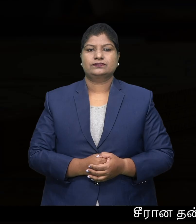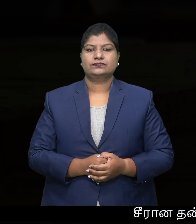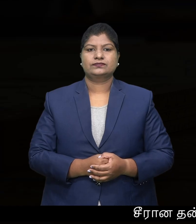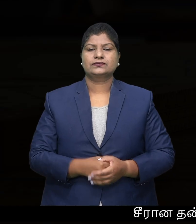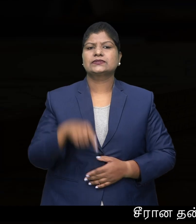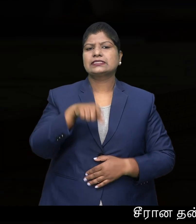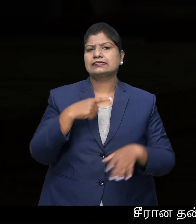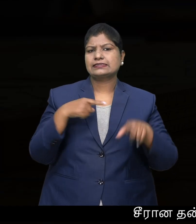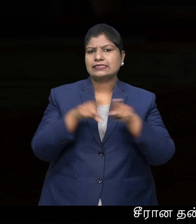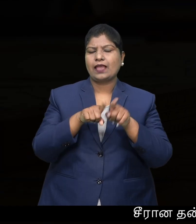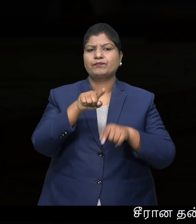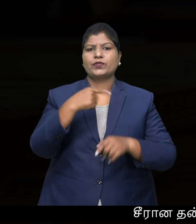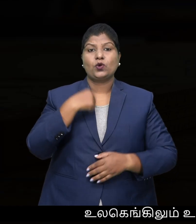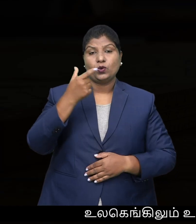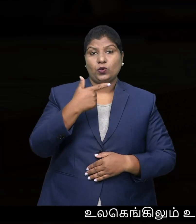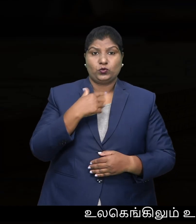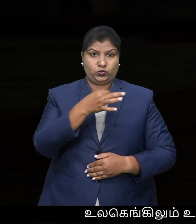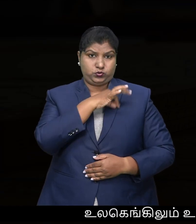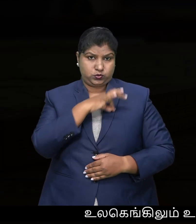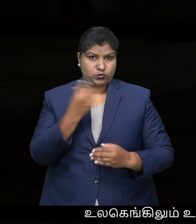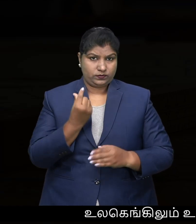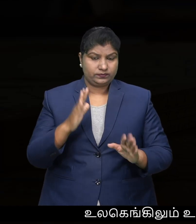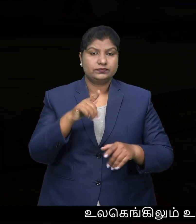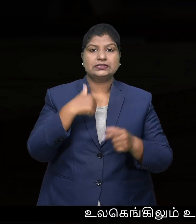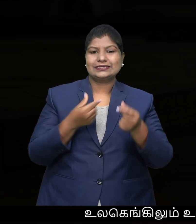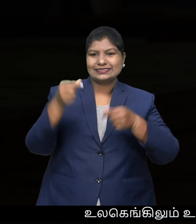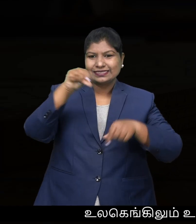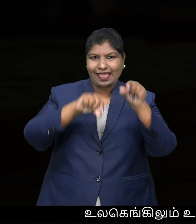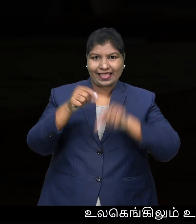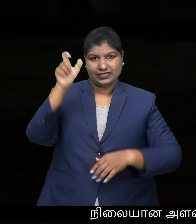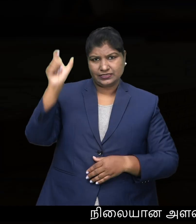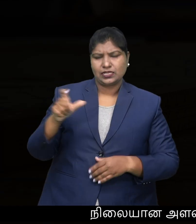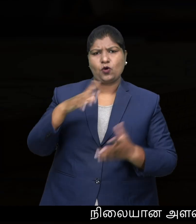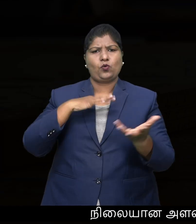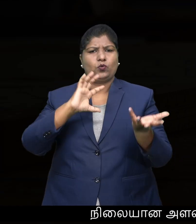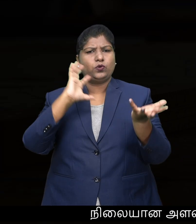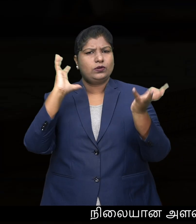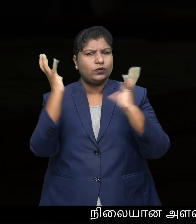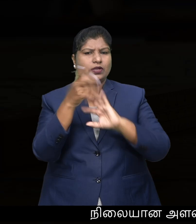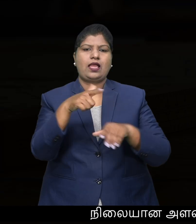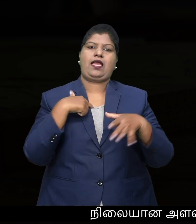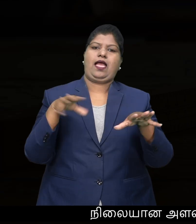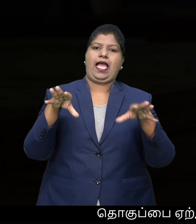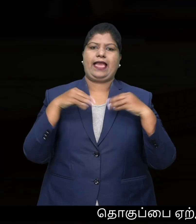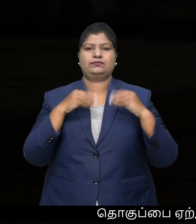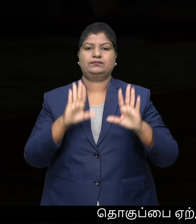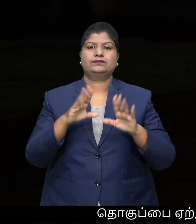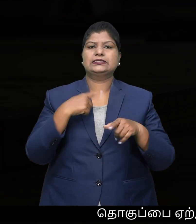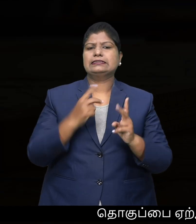சீரான தன்மைக்காக உலகெங்கிலும் உள்ள விஞ்ஞானிகள் நிலையான அளவீட்டு அலகுகளின் தொகுப்பை